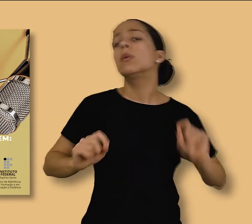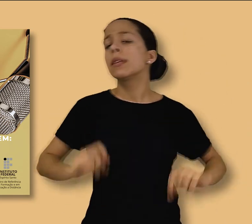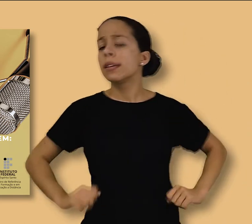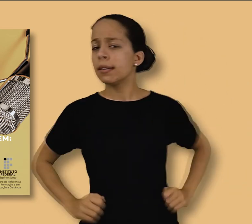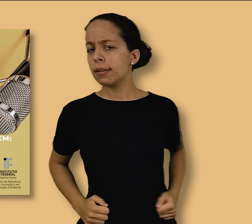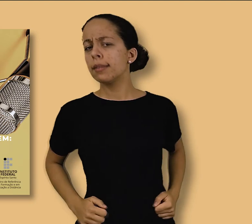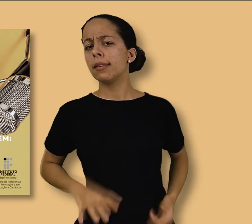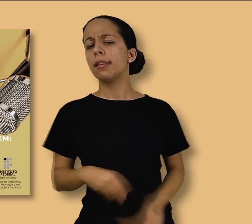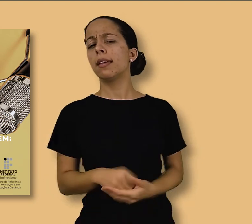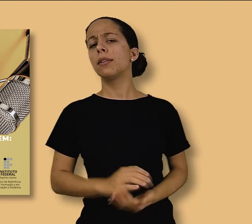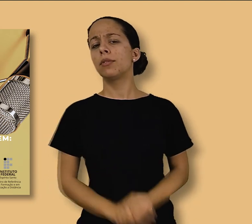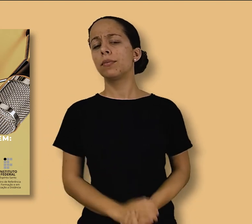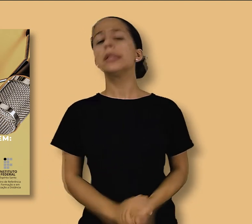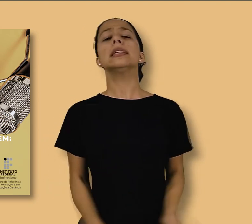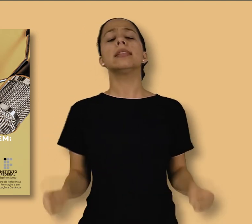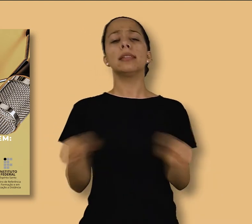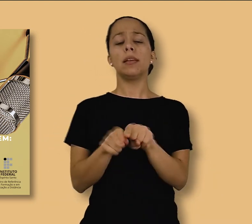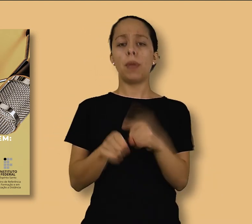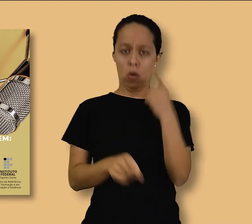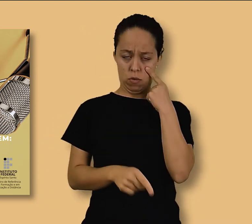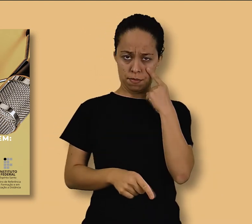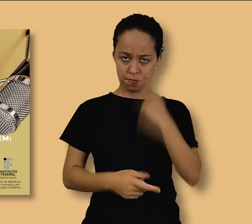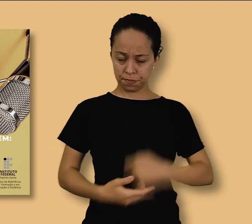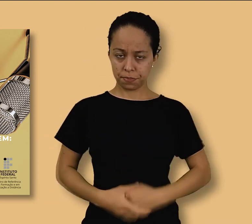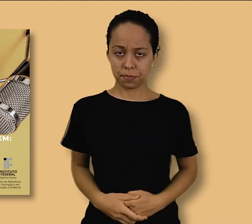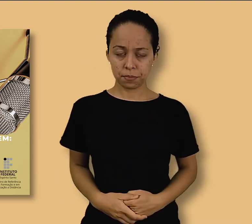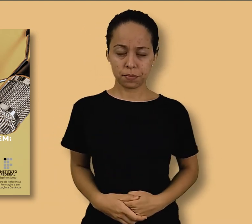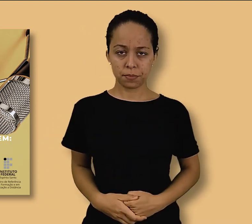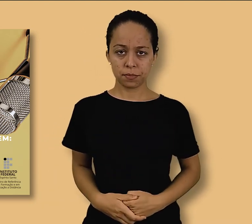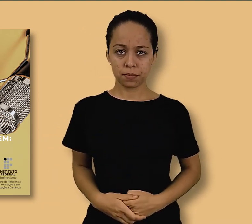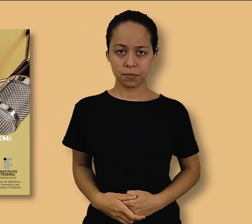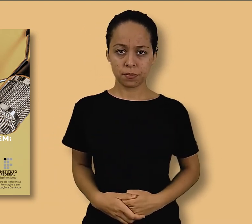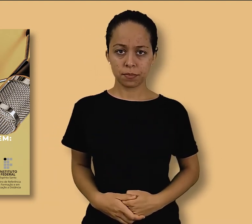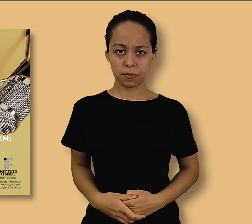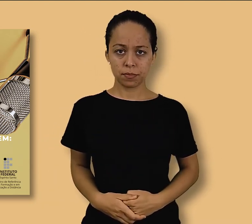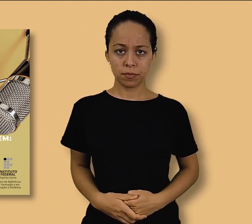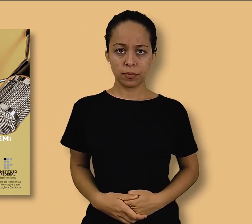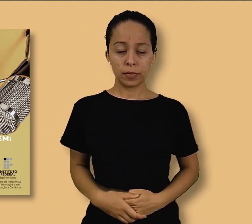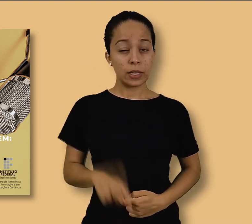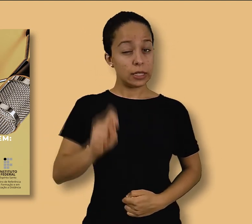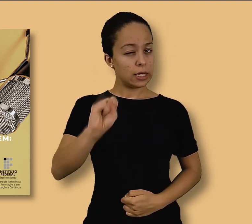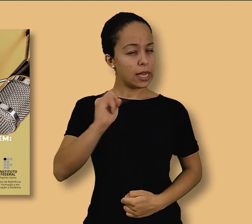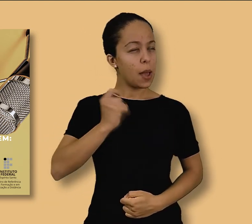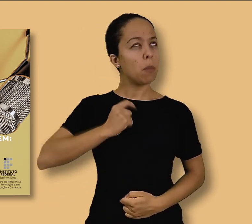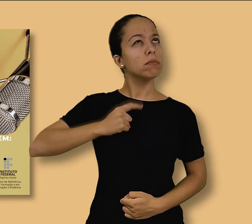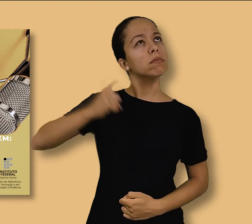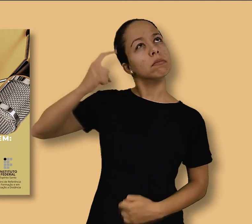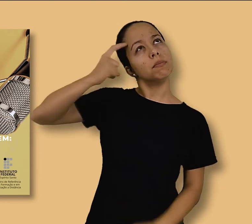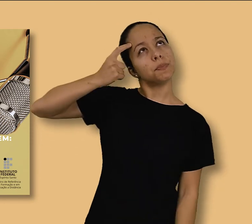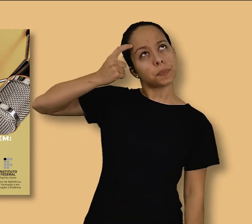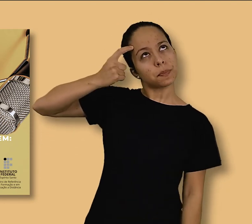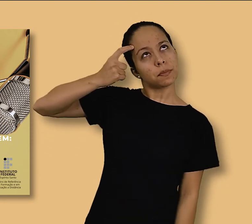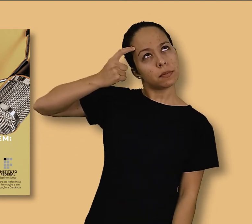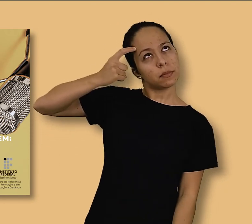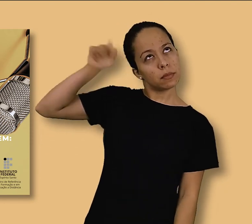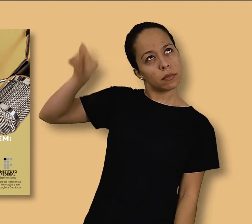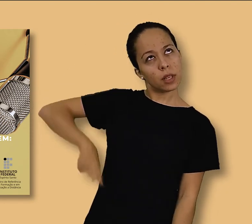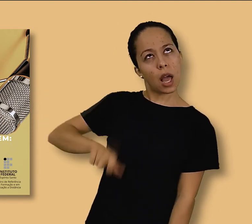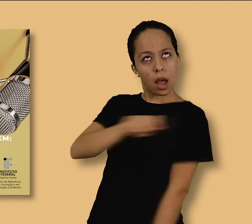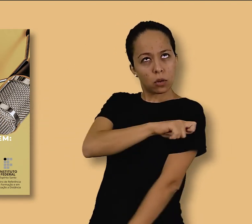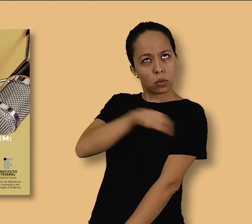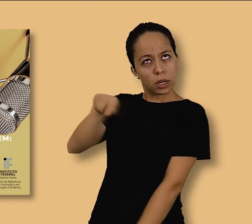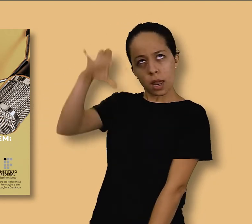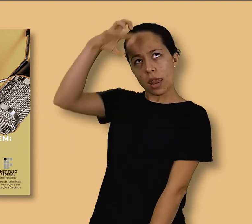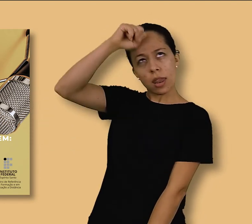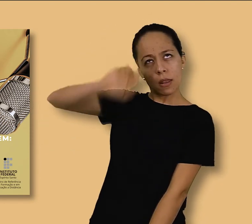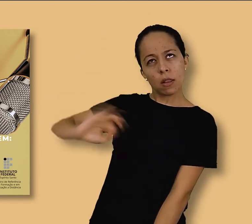nesse processo e mais ainda gente vamos pensar comigo e é para eu pensar para eu discutir refletir